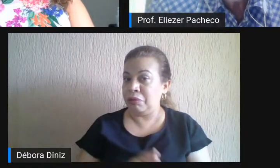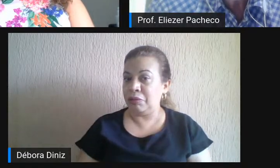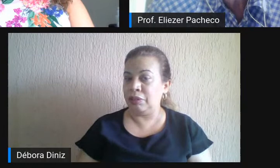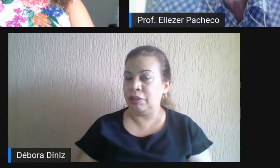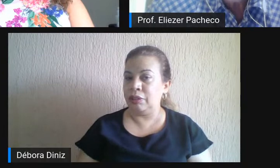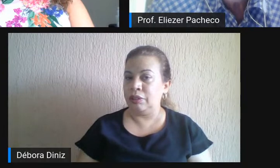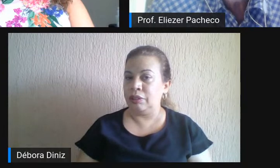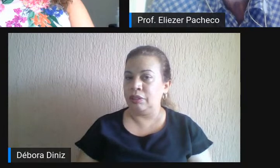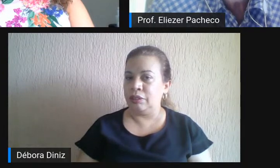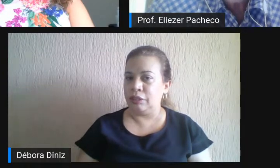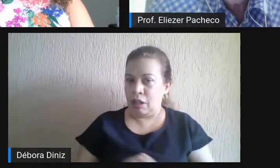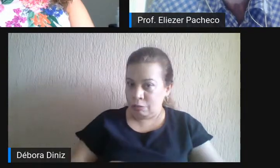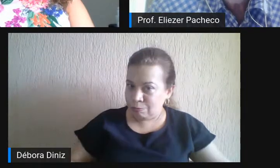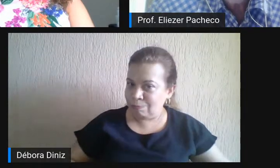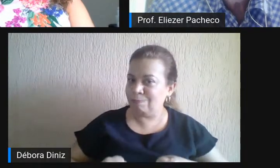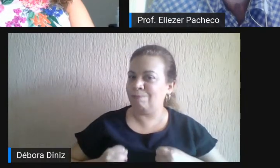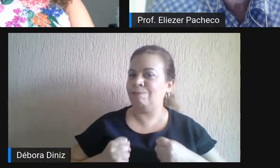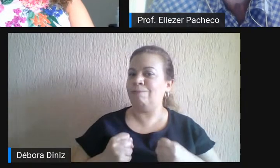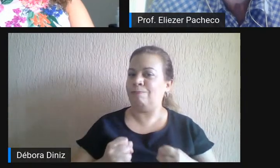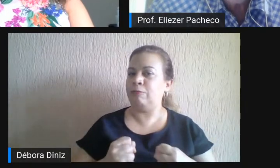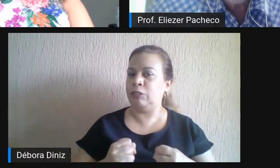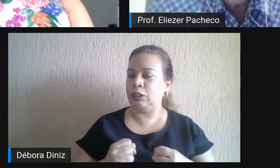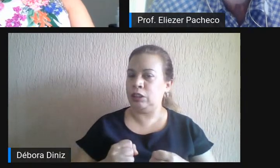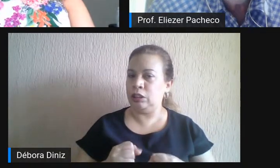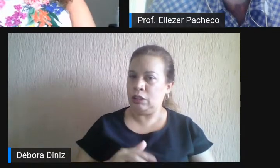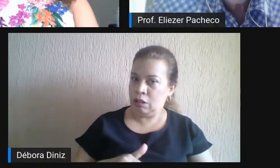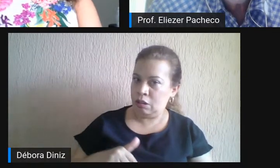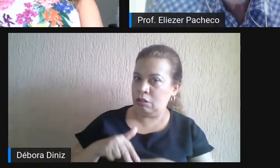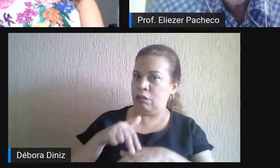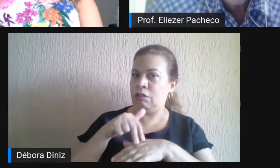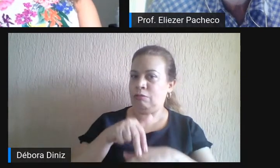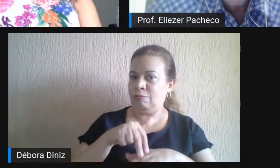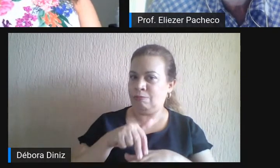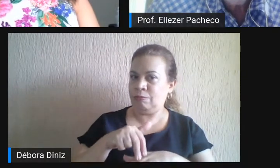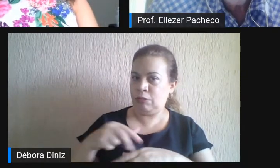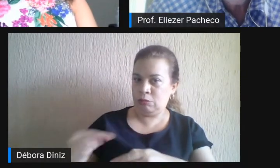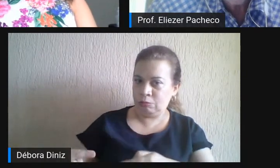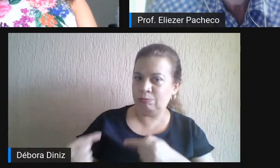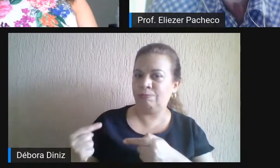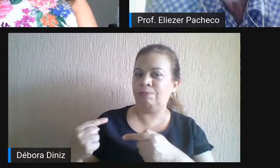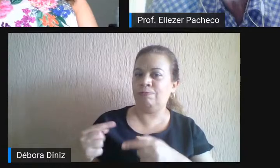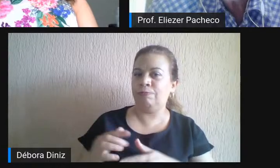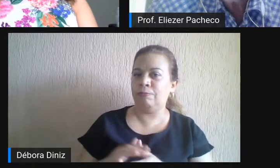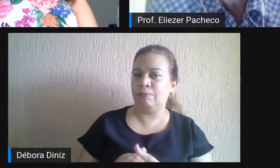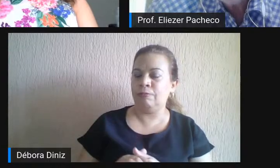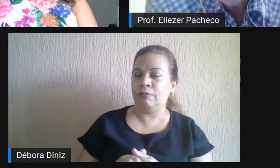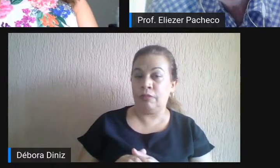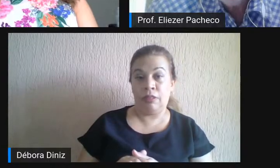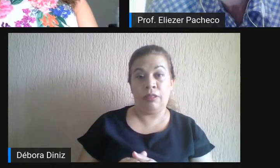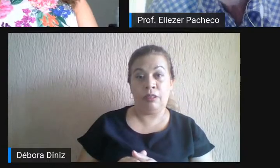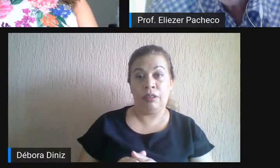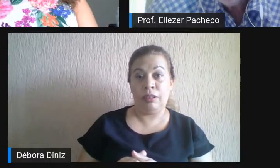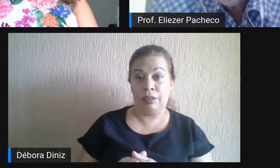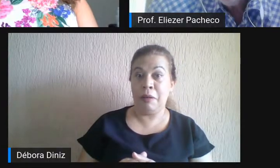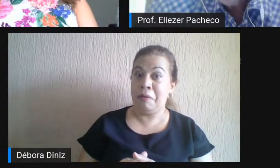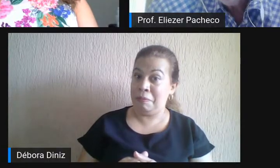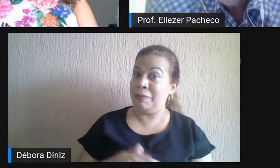primeiro, para resistir às imposições, desde que tenha vontade política para